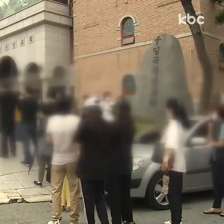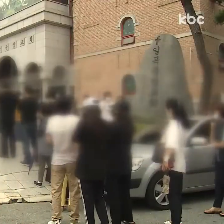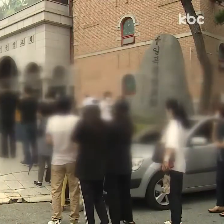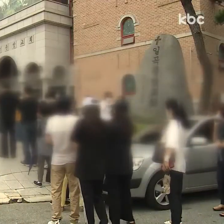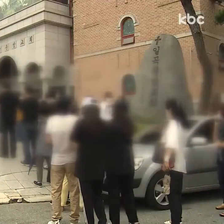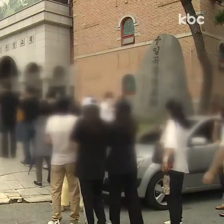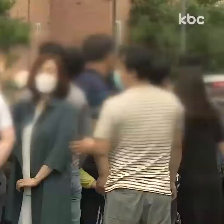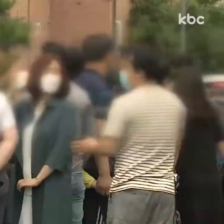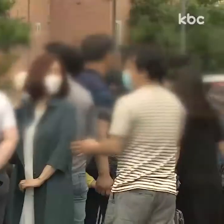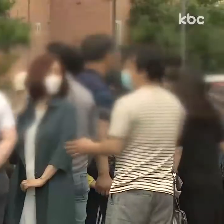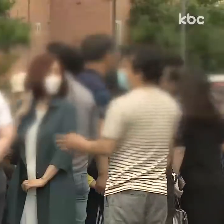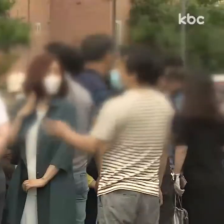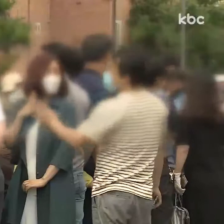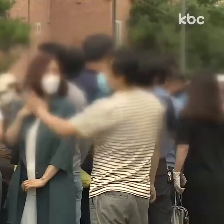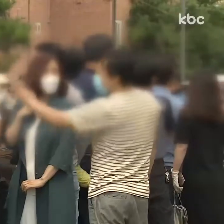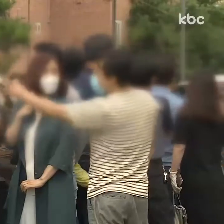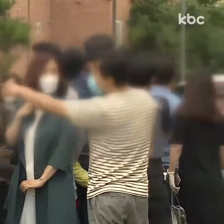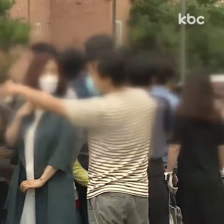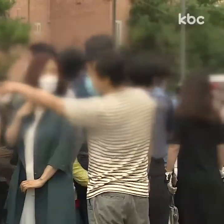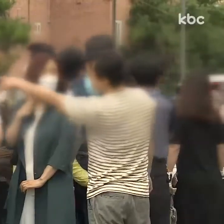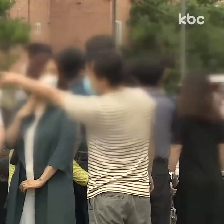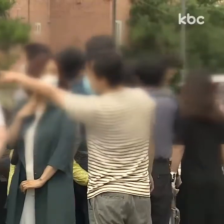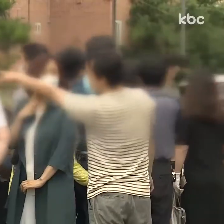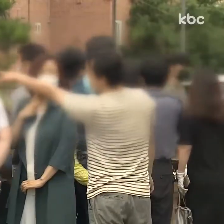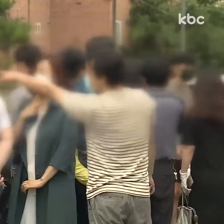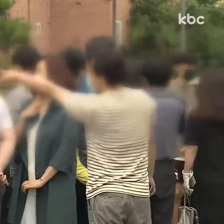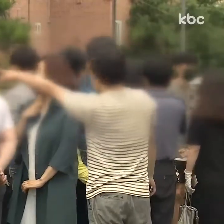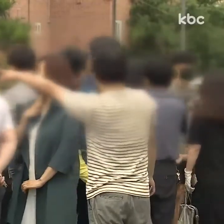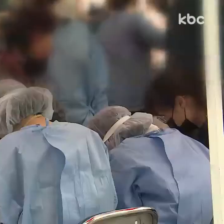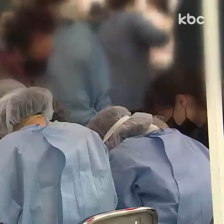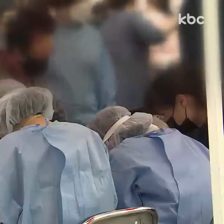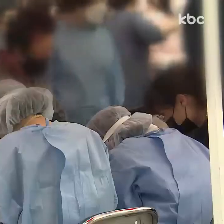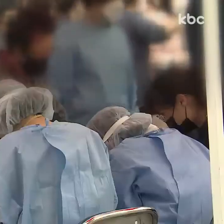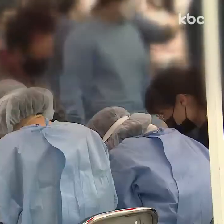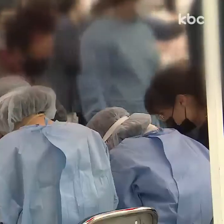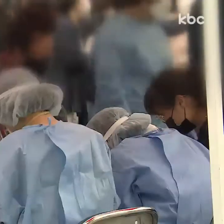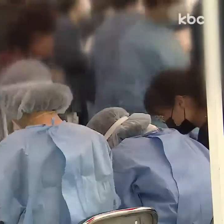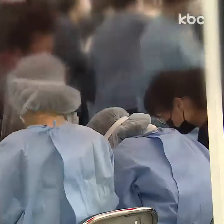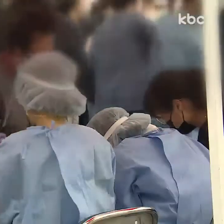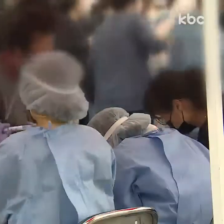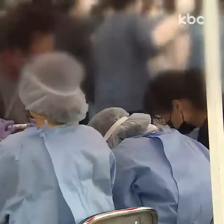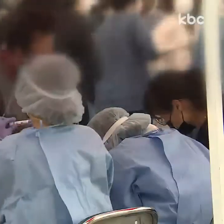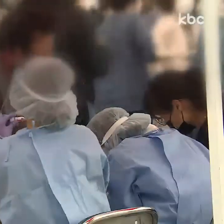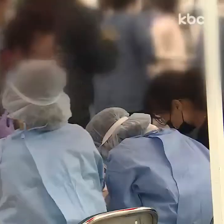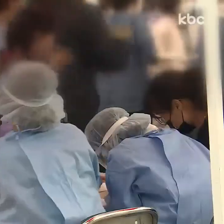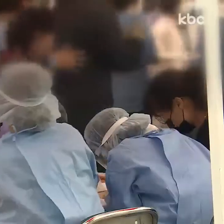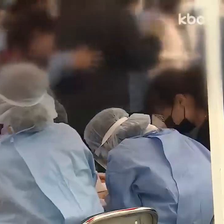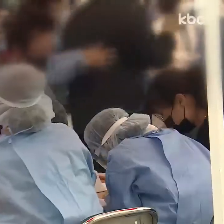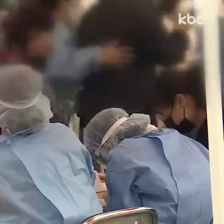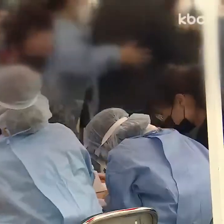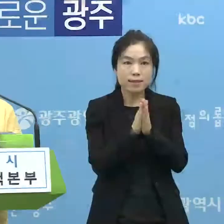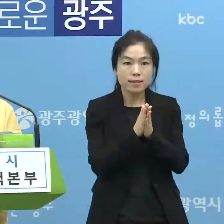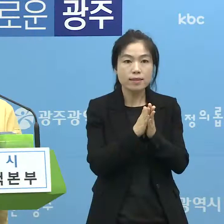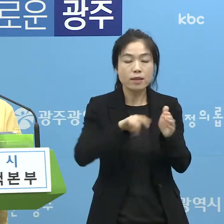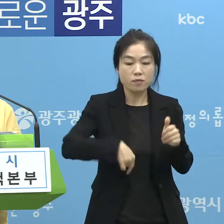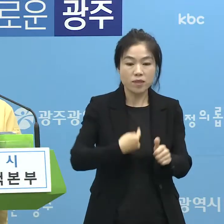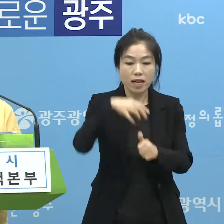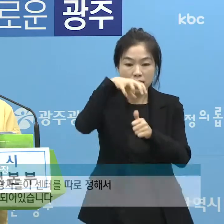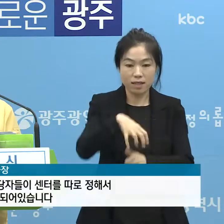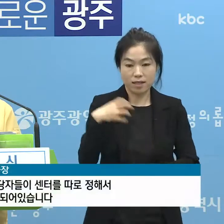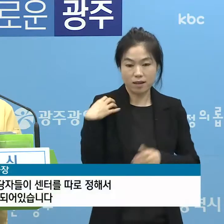3일부터 확진자가 잇따라 나온 광주 일곡 중앙교회 신도 800여 명은 당분간 격리됩니다.